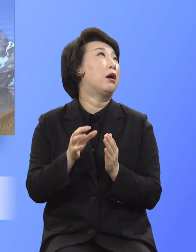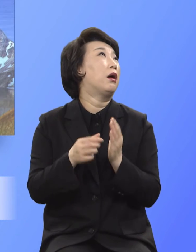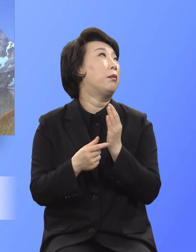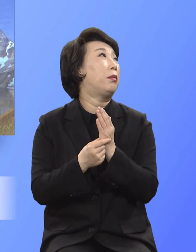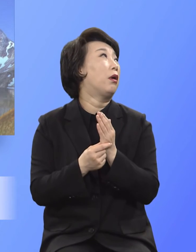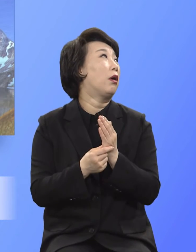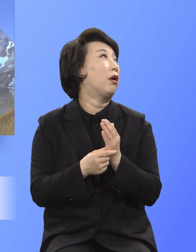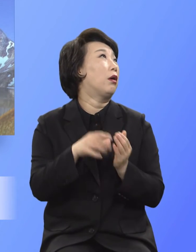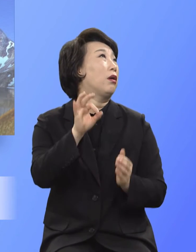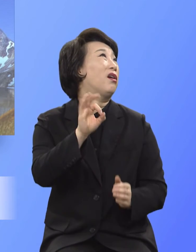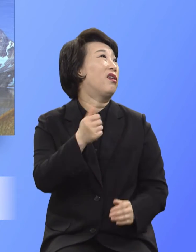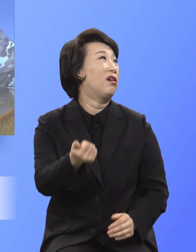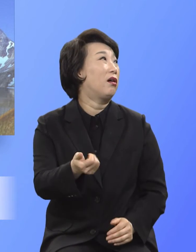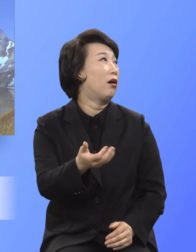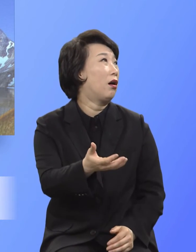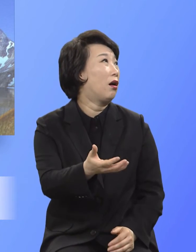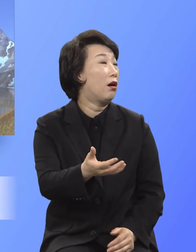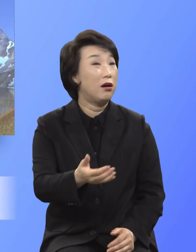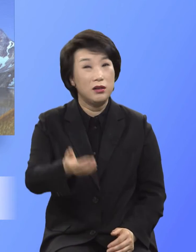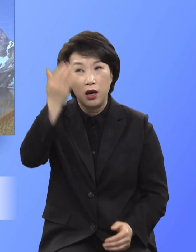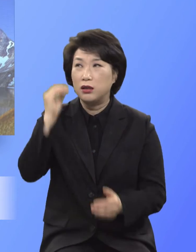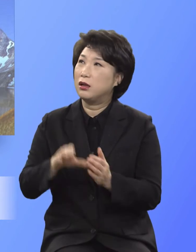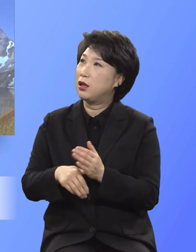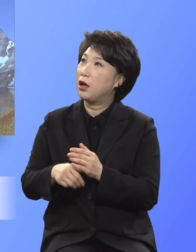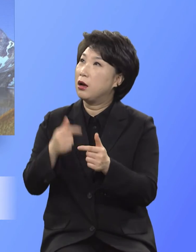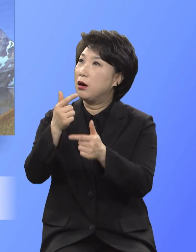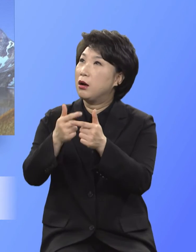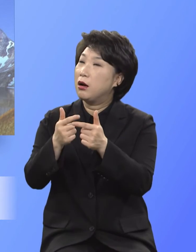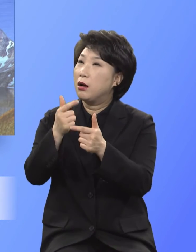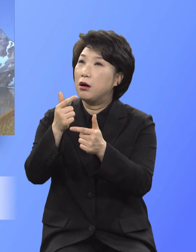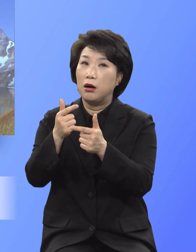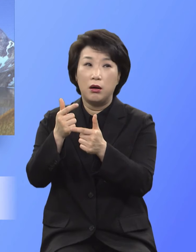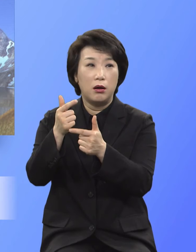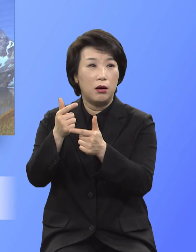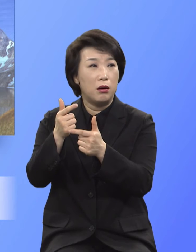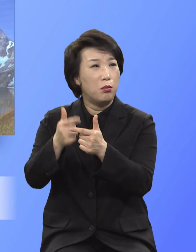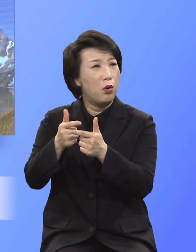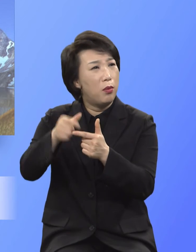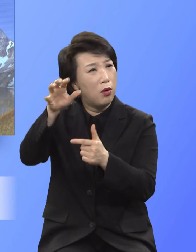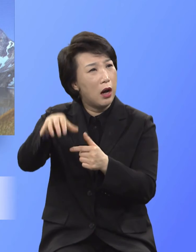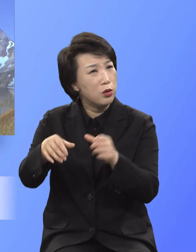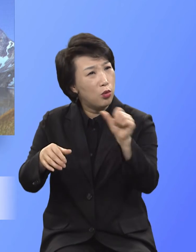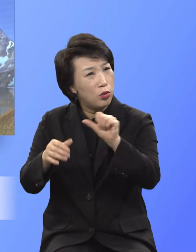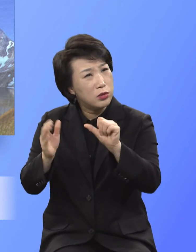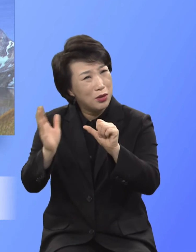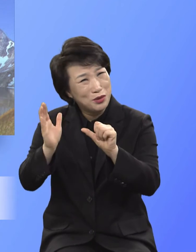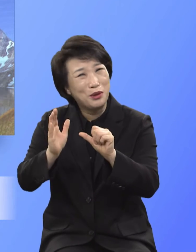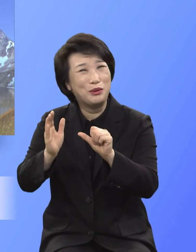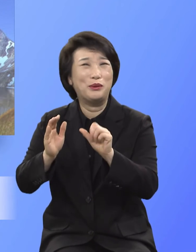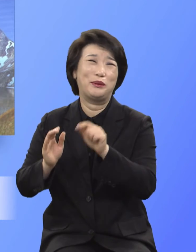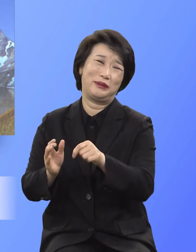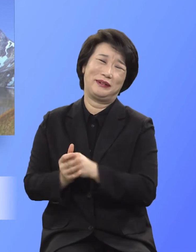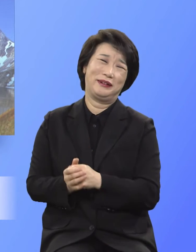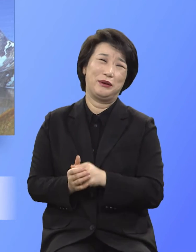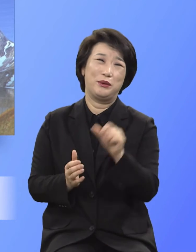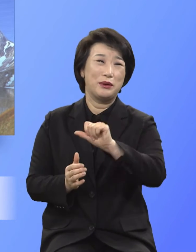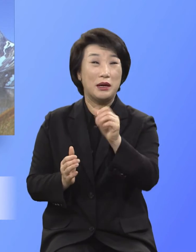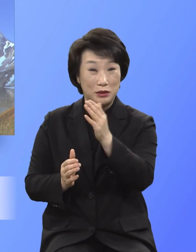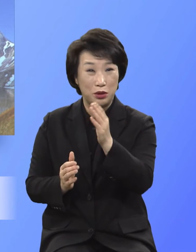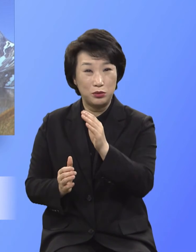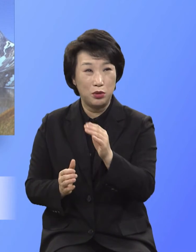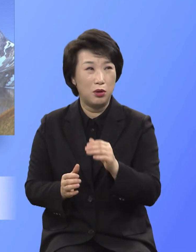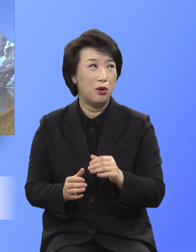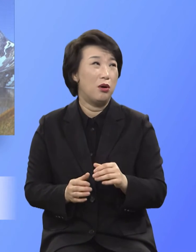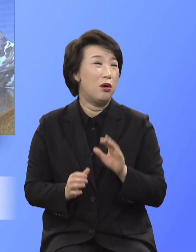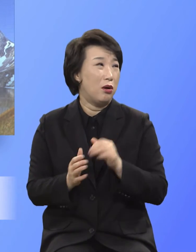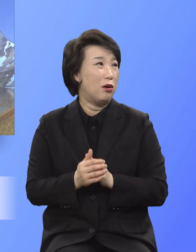없어. 그때 목포까지 5,000원 정도면 이하면 갔어요. 5,000원만